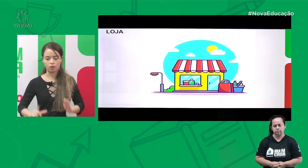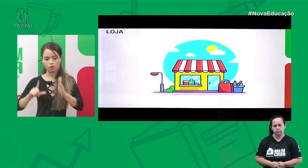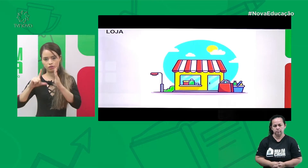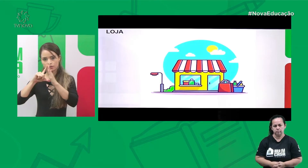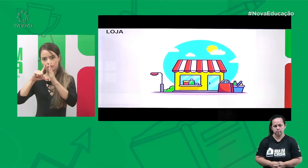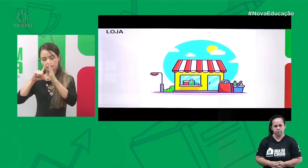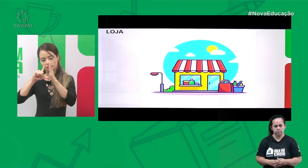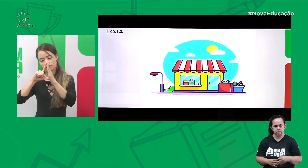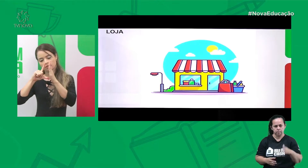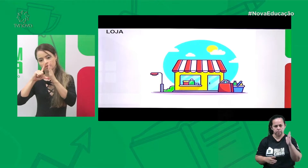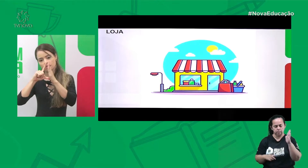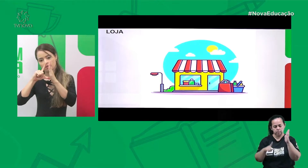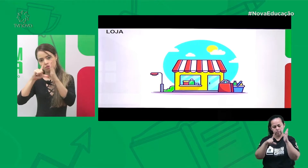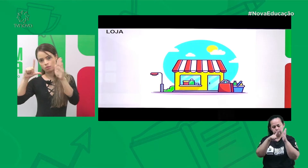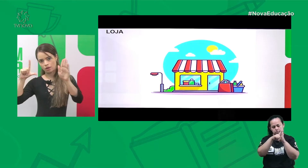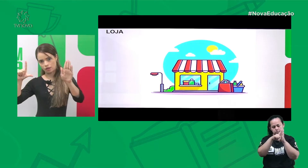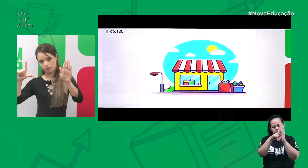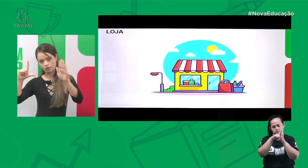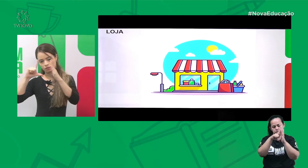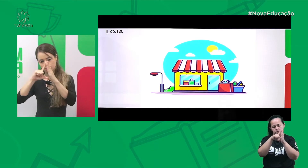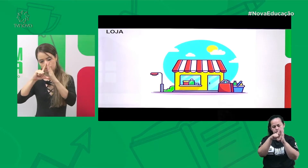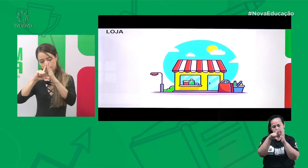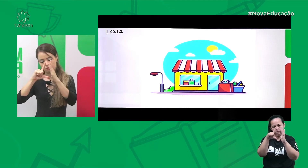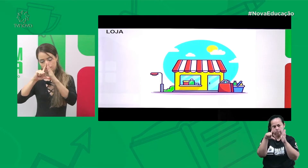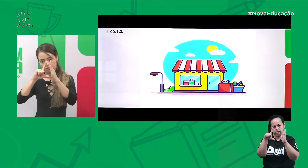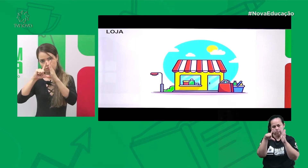as lojas, o L,